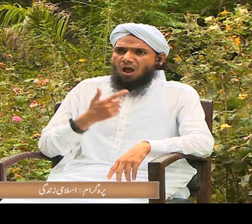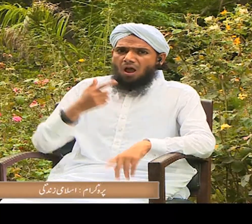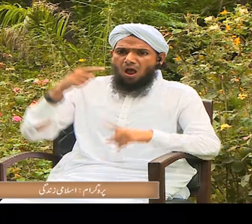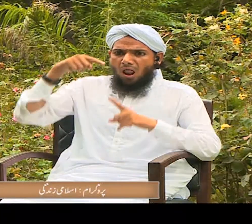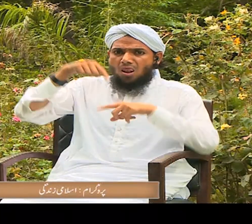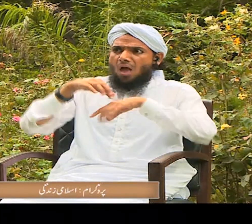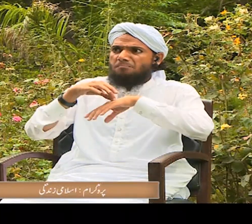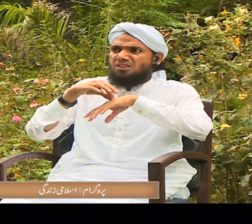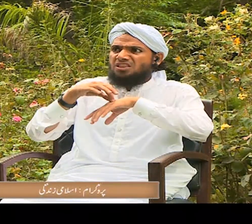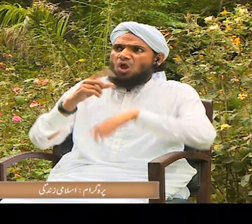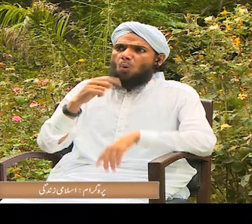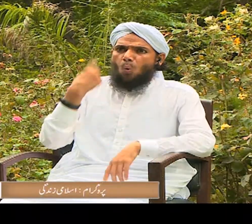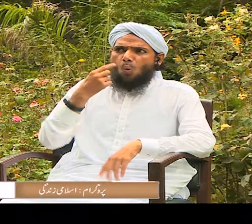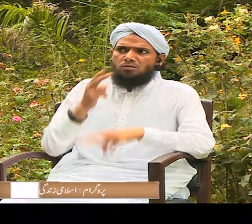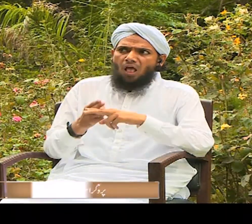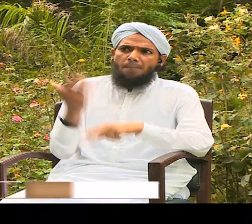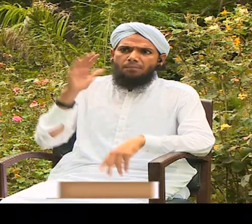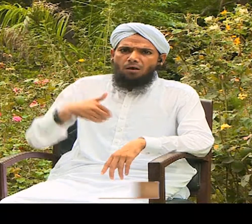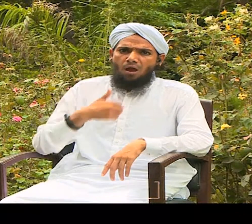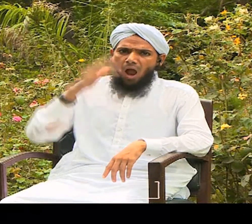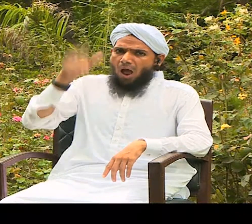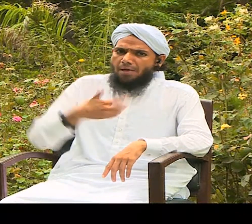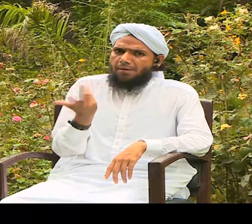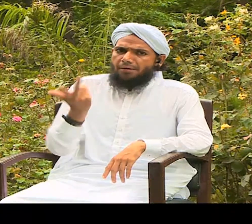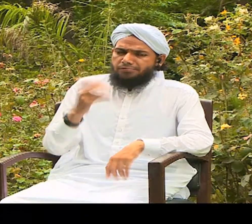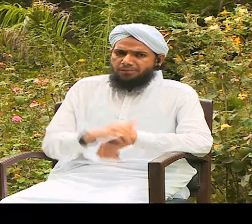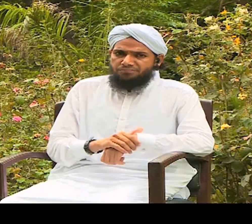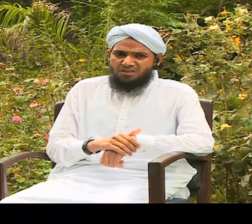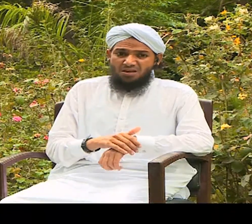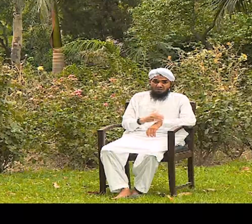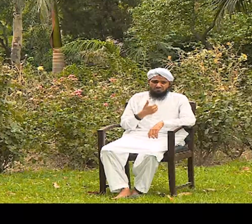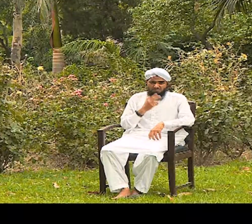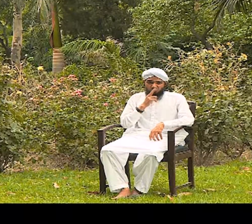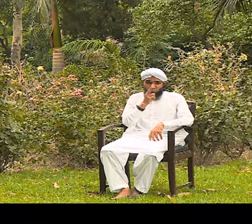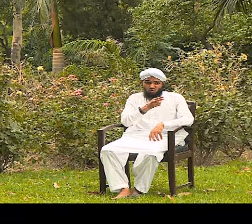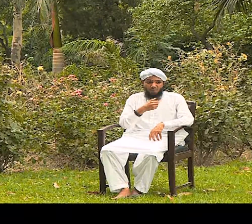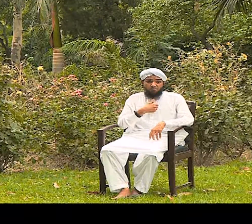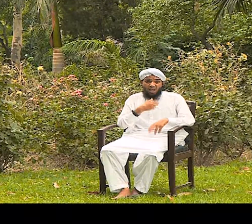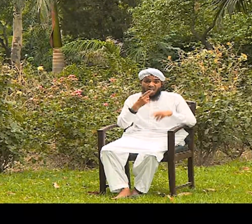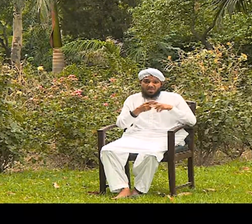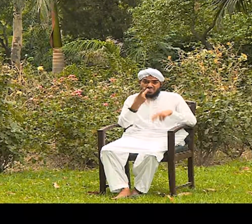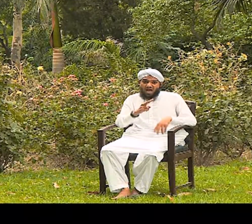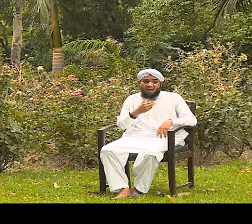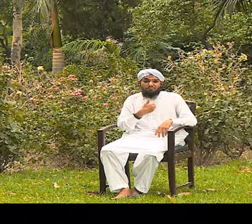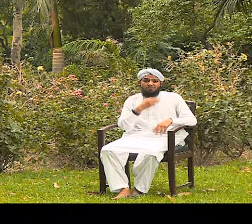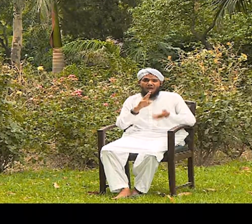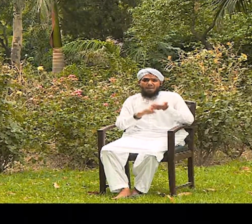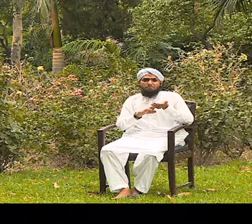اے اللہ پاک کے بندے، تو کون ہے اور کہاں سے آیا ہے؟ میں نے کہا میرا نام مالک